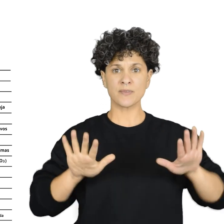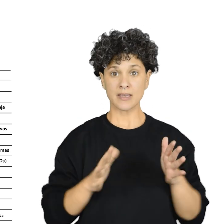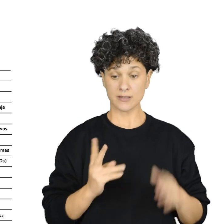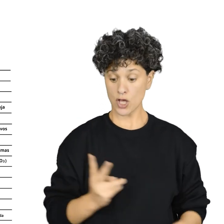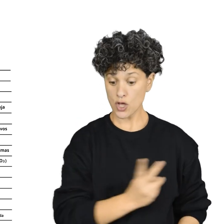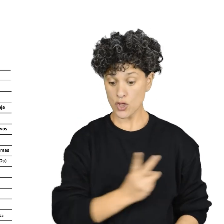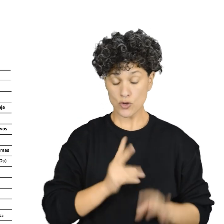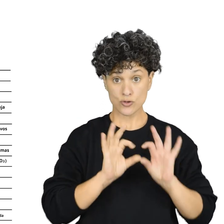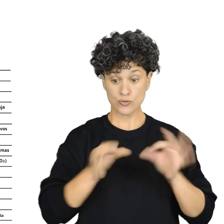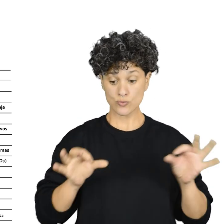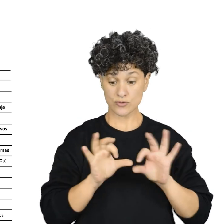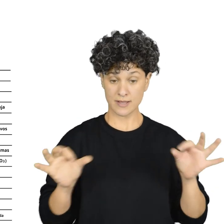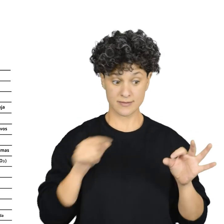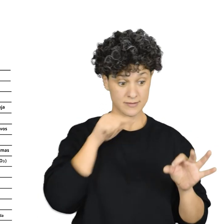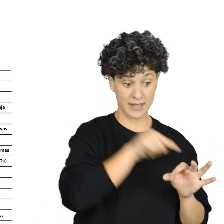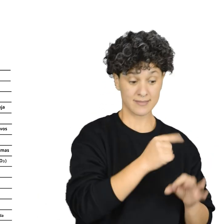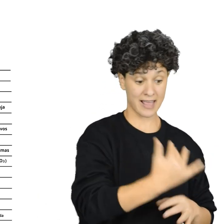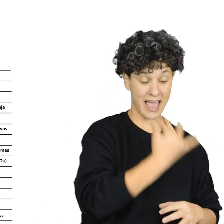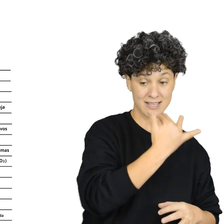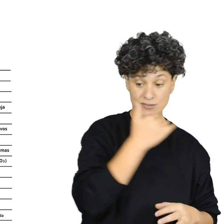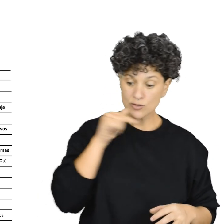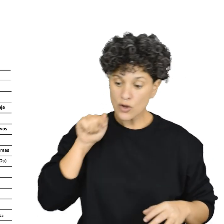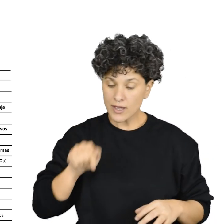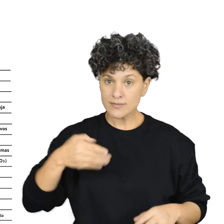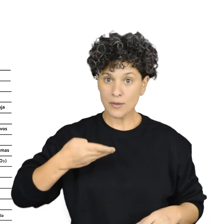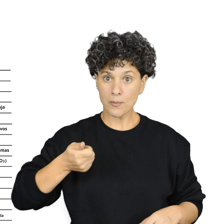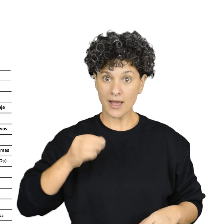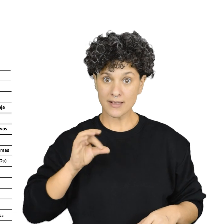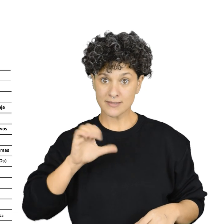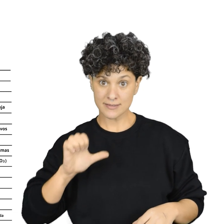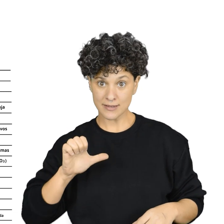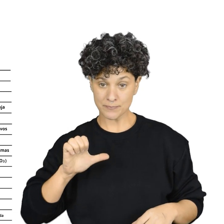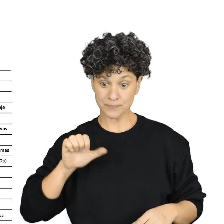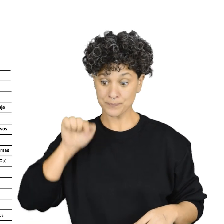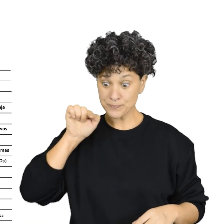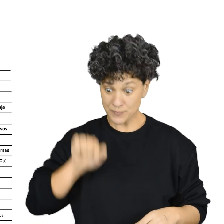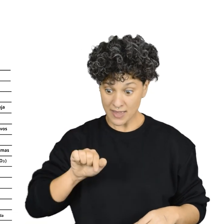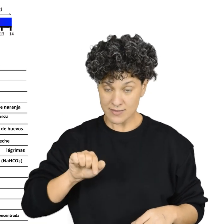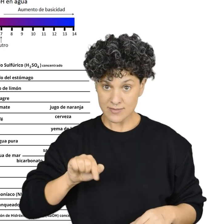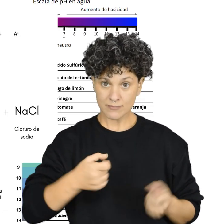una base es una sustancia que puede aceptar protones de un ácido por ejemplo